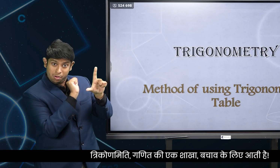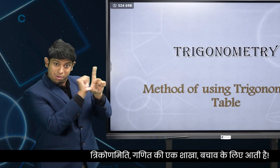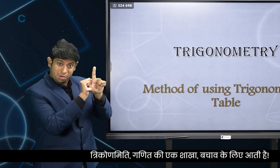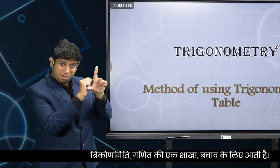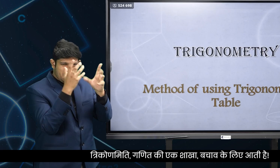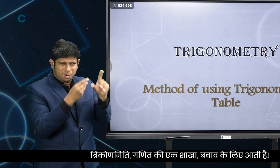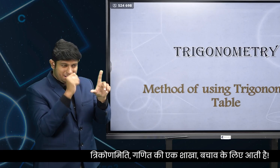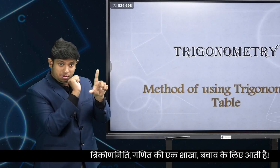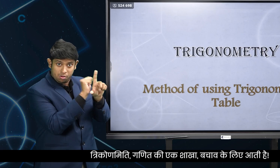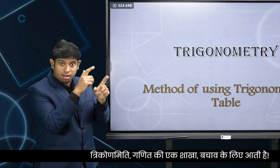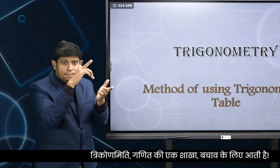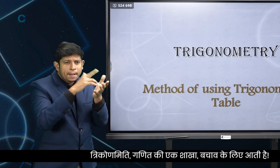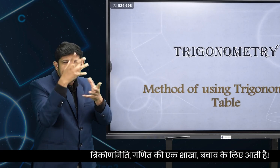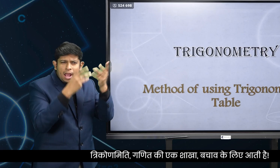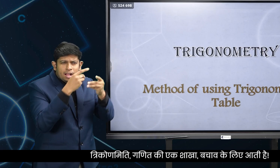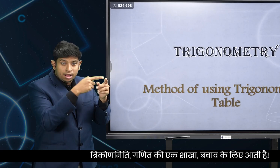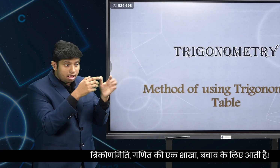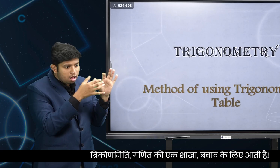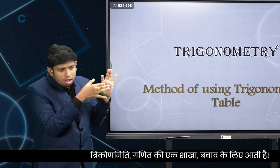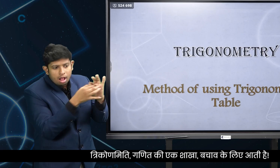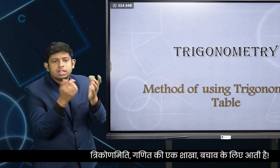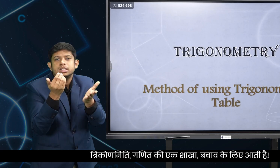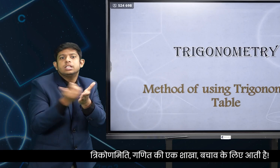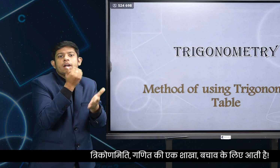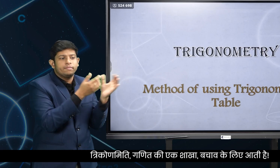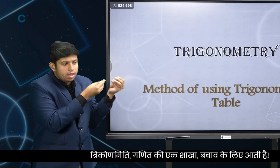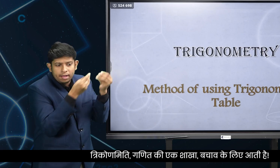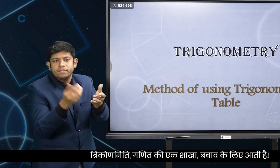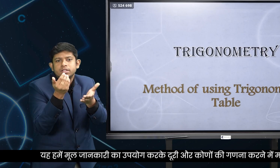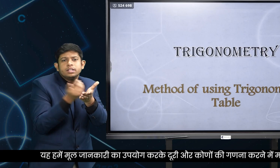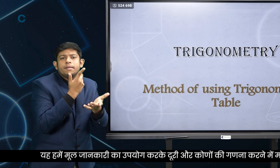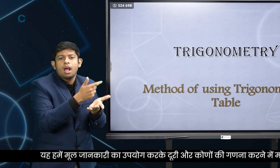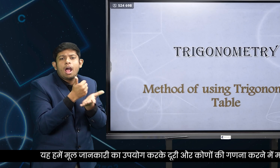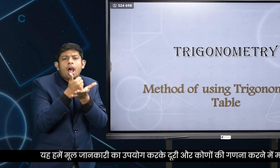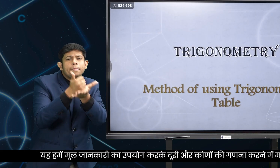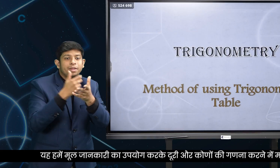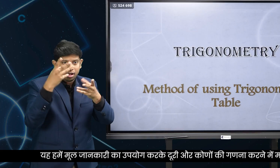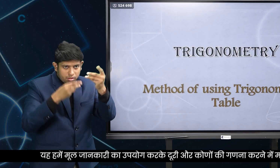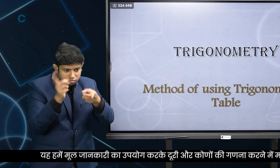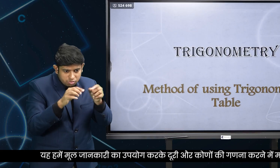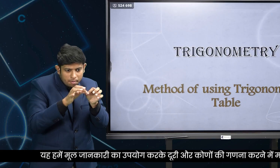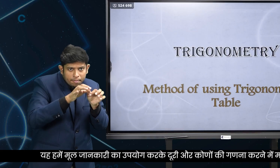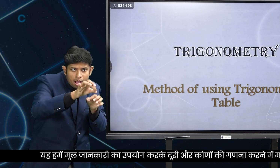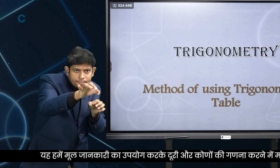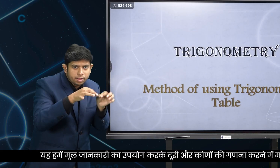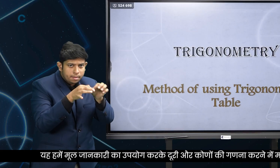त्रिकोणमिति गणित की एक शाखा बचाव के लिए आती है। यह हमें मूल जानकारी का उपयोग